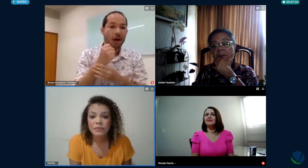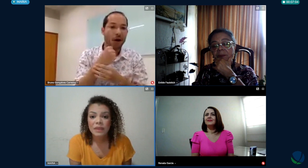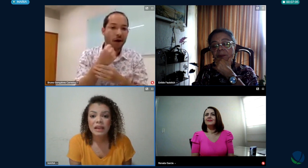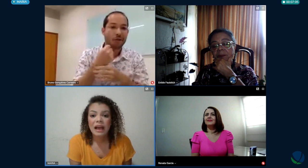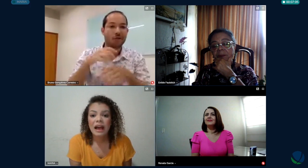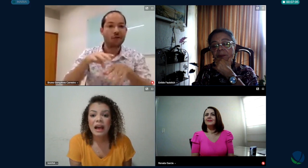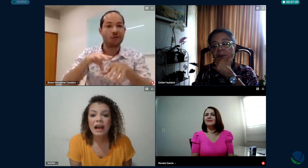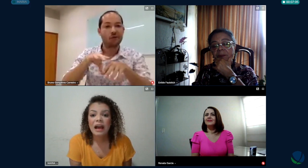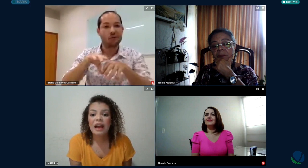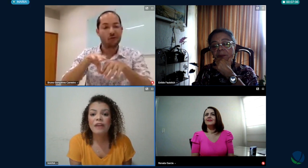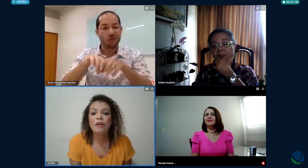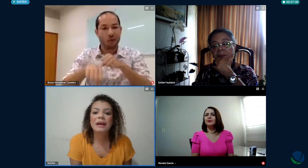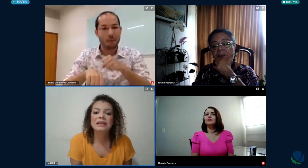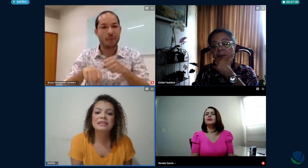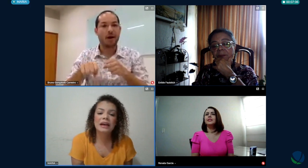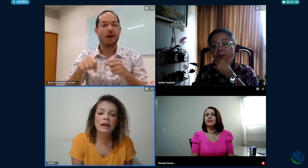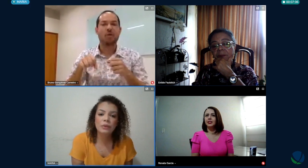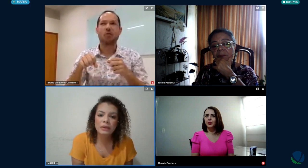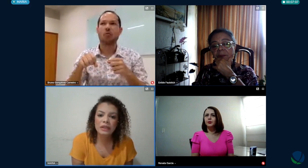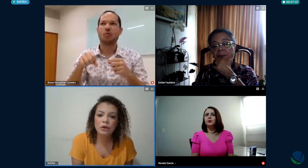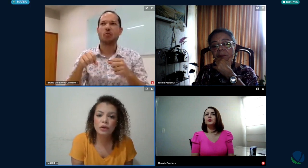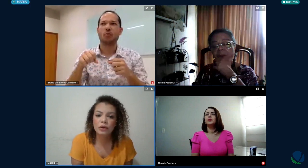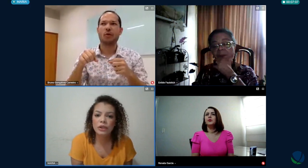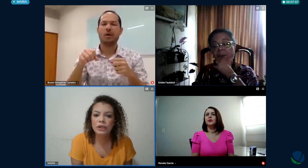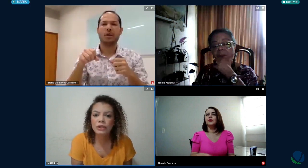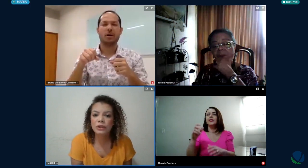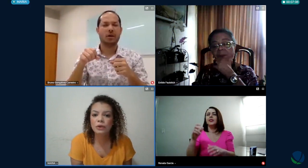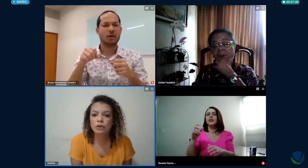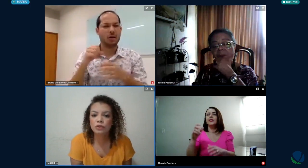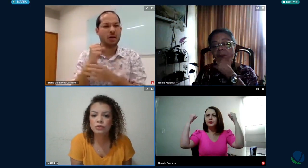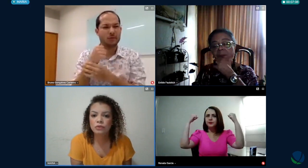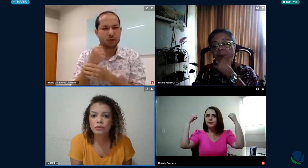pesquisa, a formação